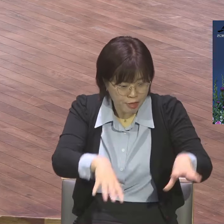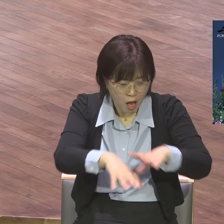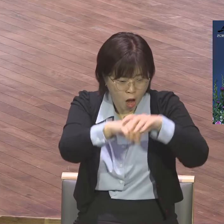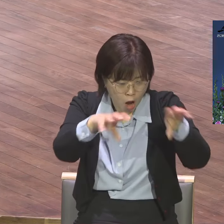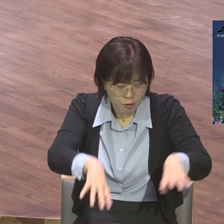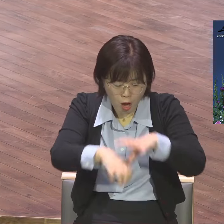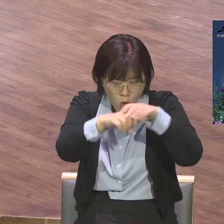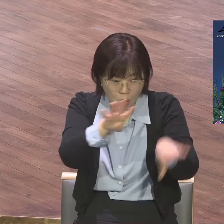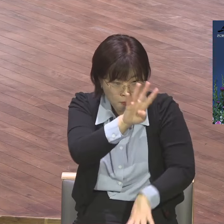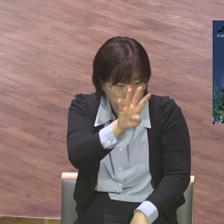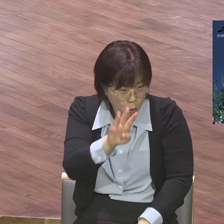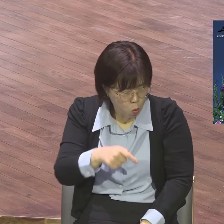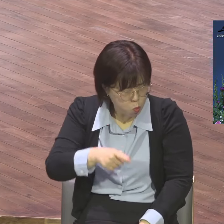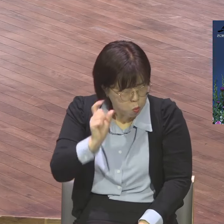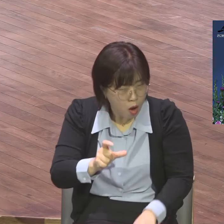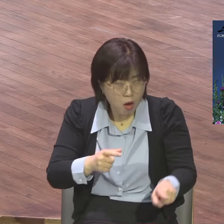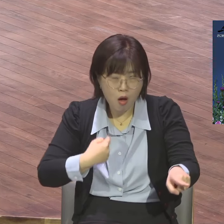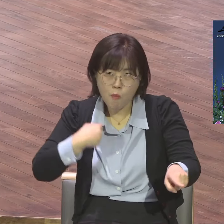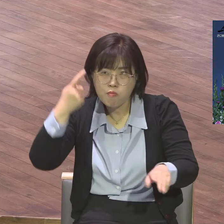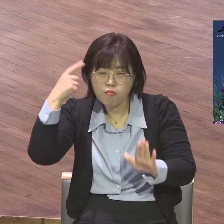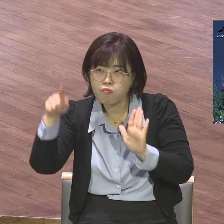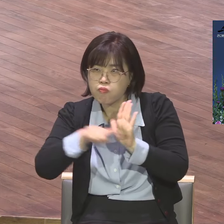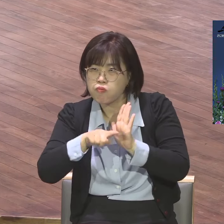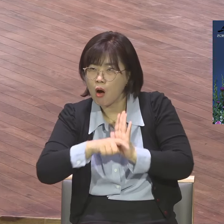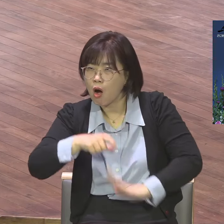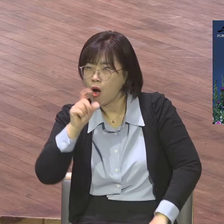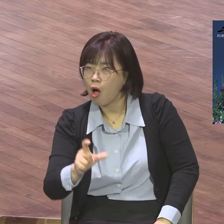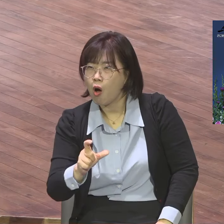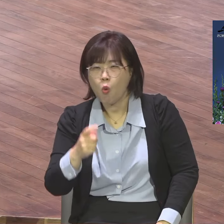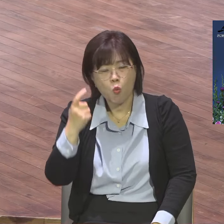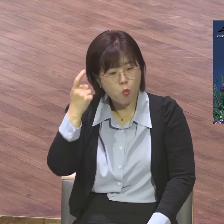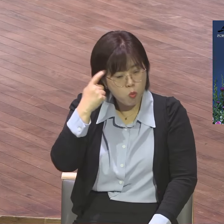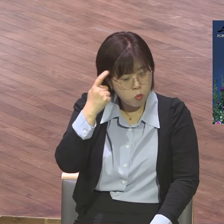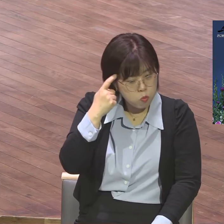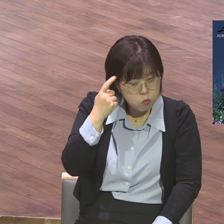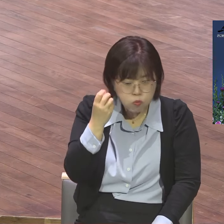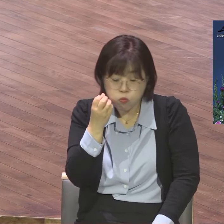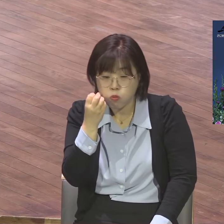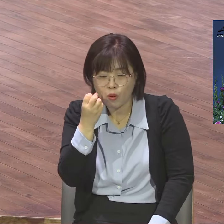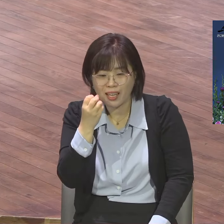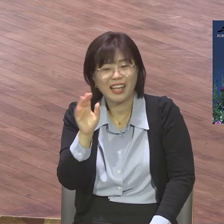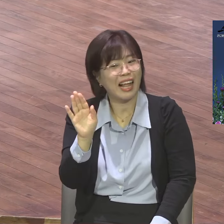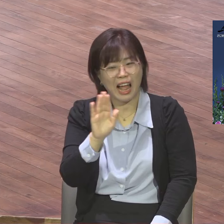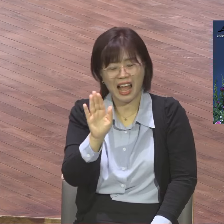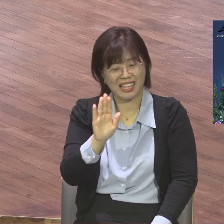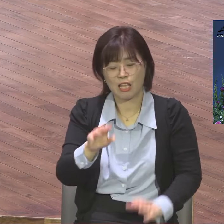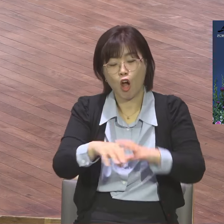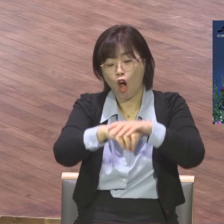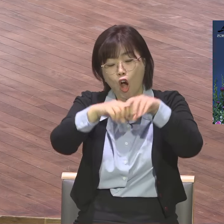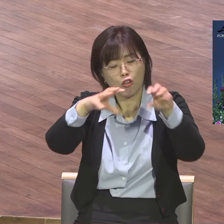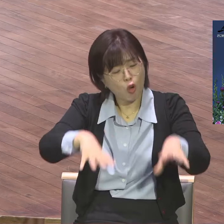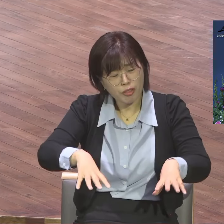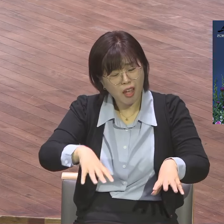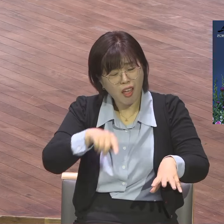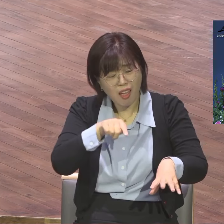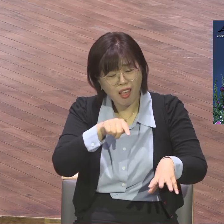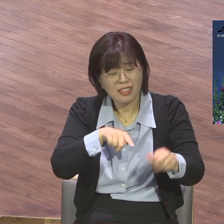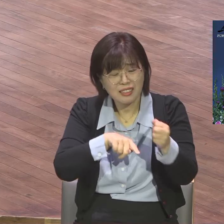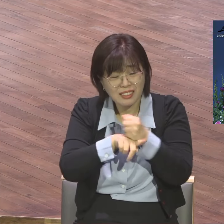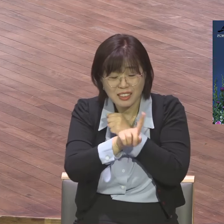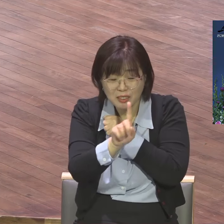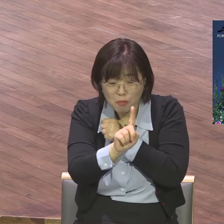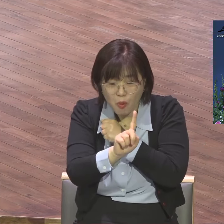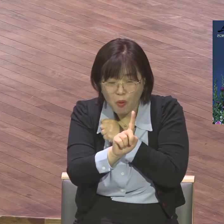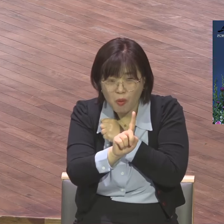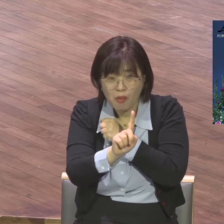견해가 가득하지요. 그러나 전도서는 결코 허무적인 말씀이 아니, 전도서가